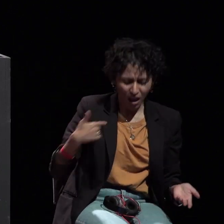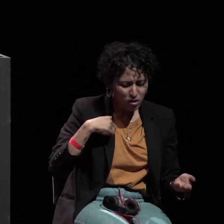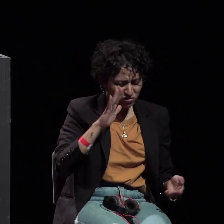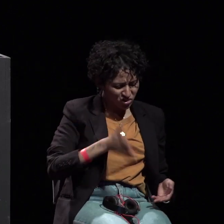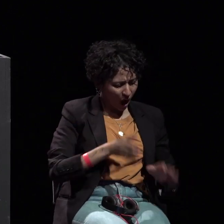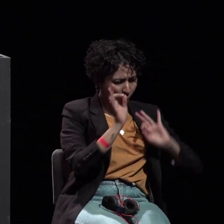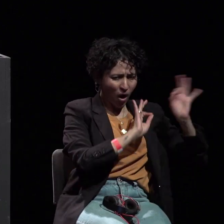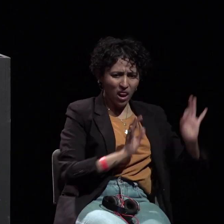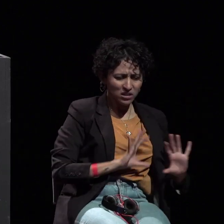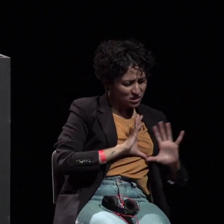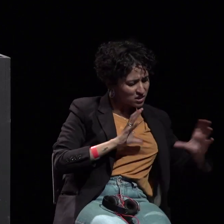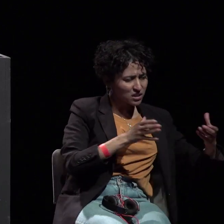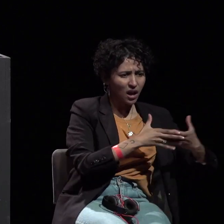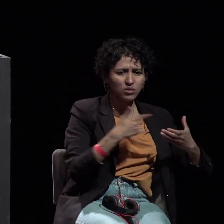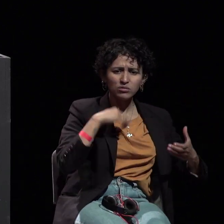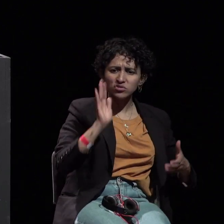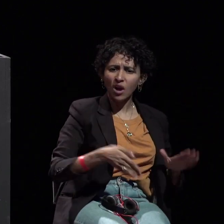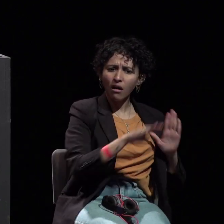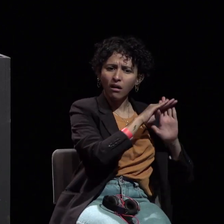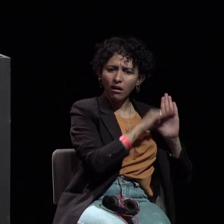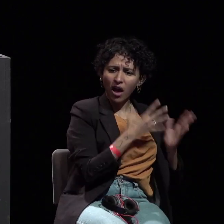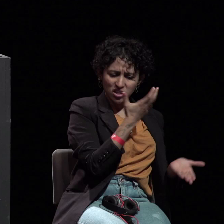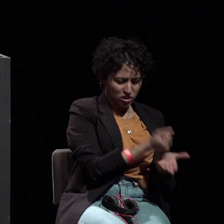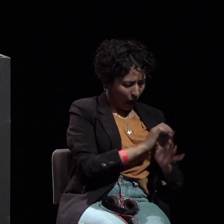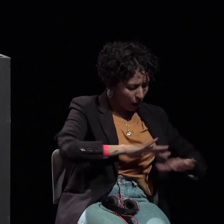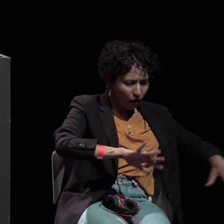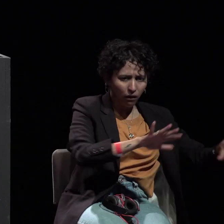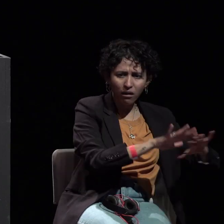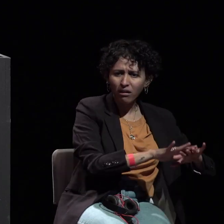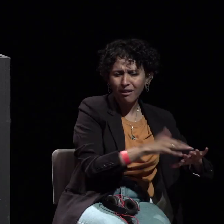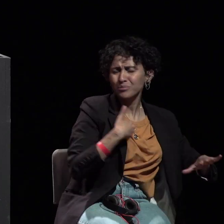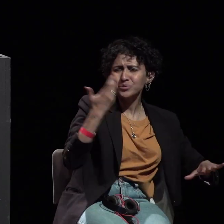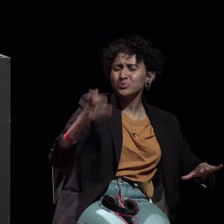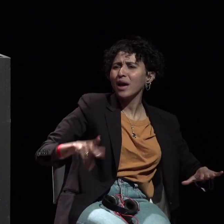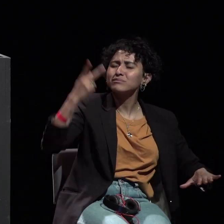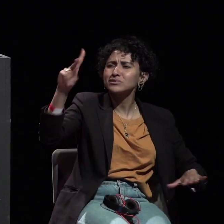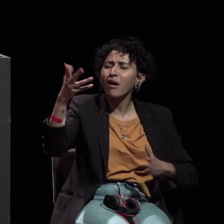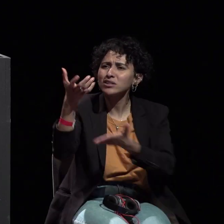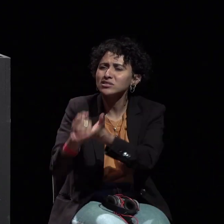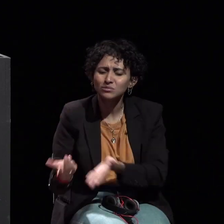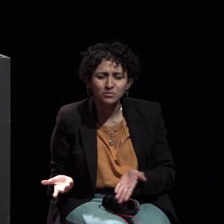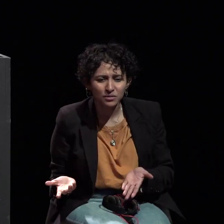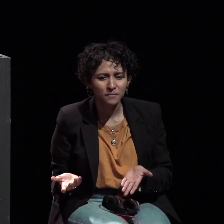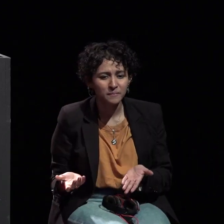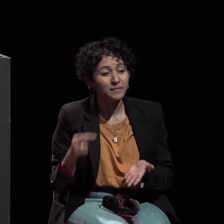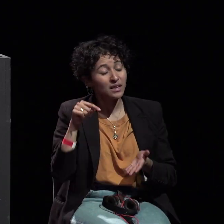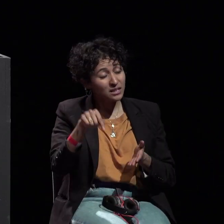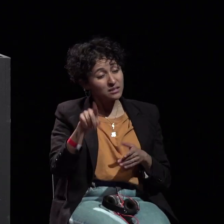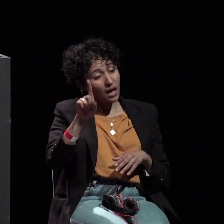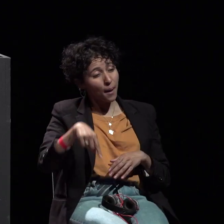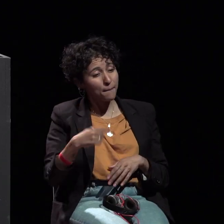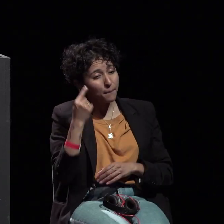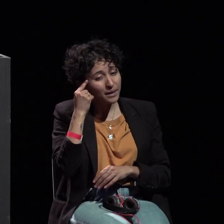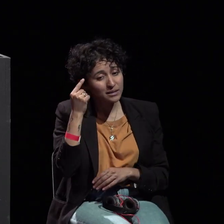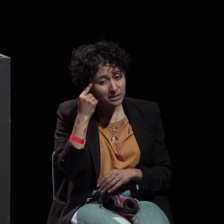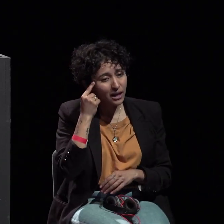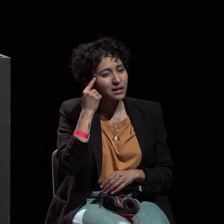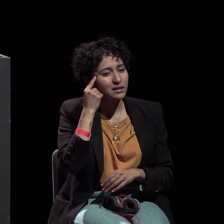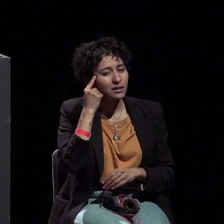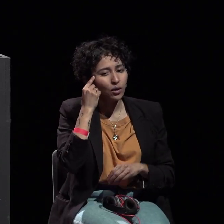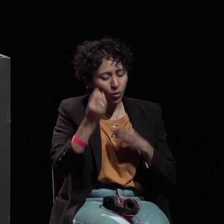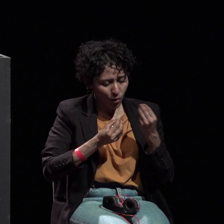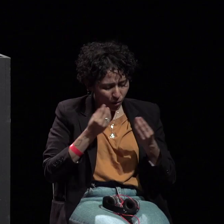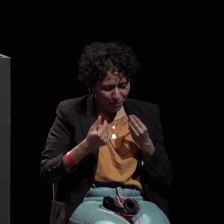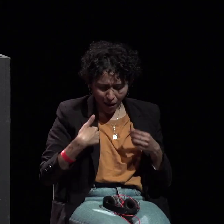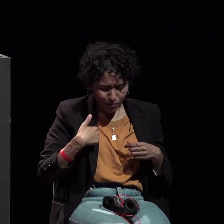de visualidade. Ou seja, pensar descolonização é pensar em trabalho, produção de imagens é trabalho,